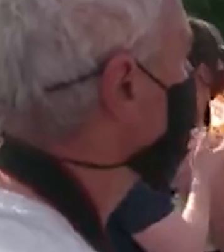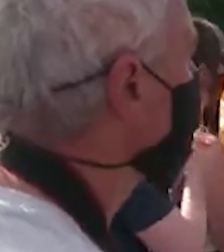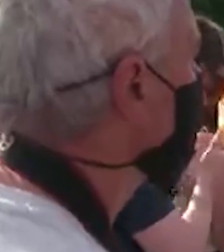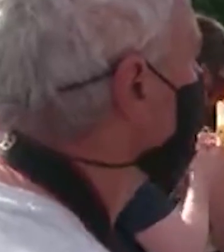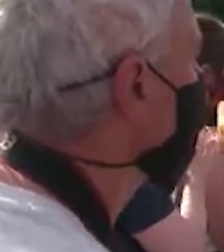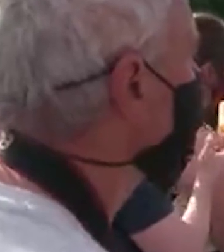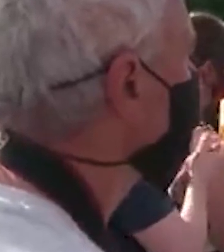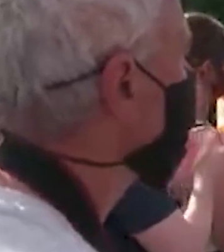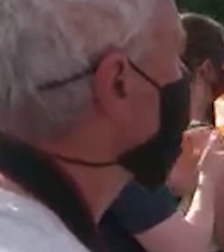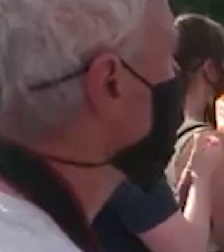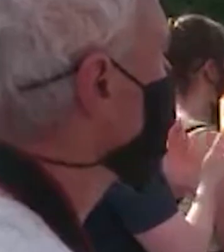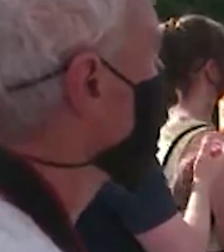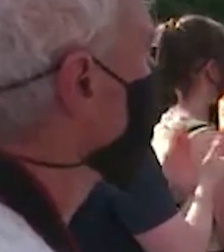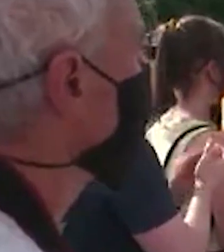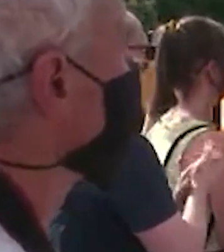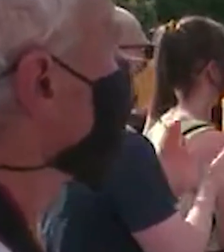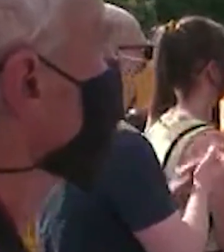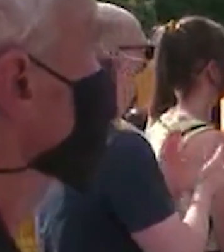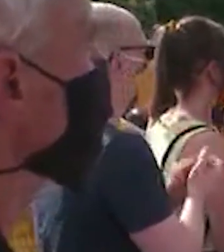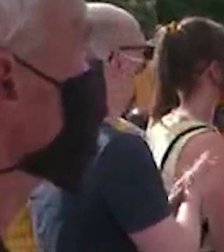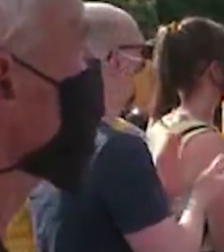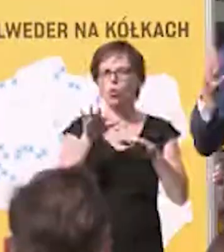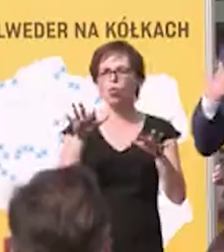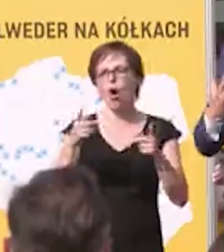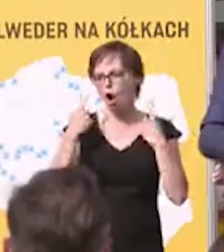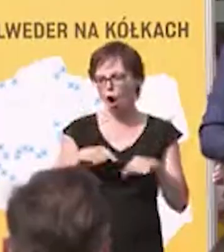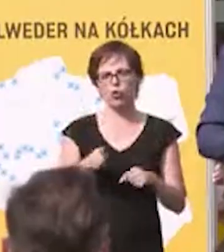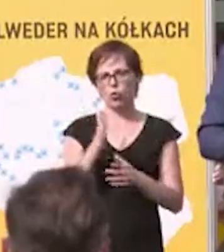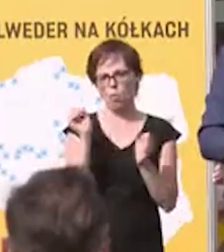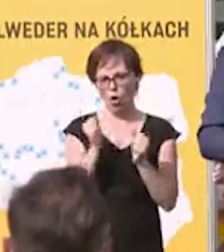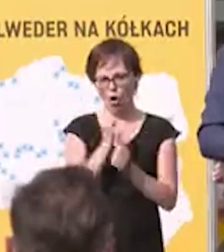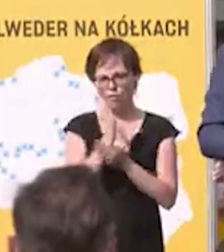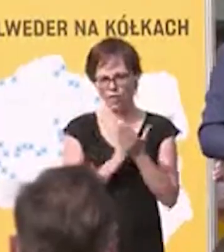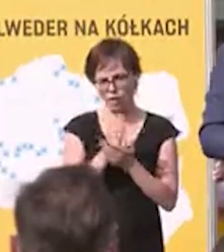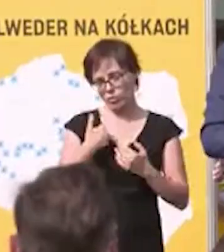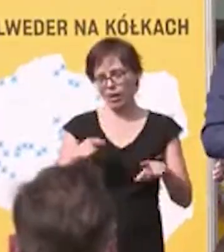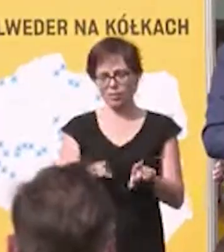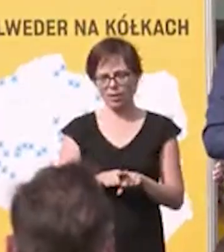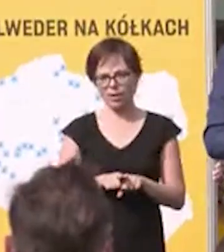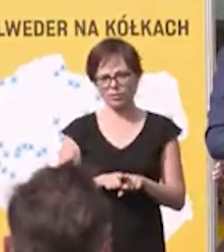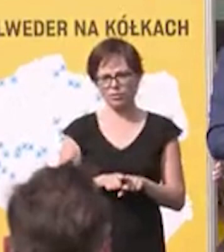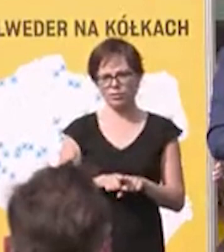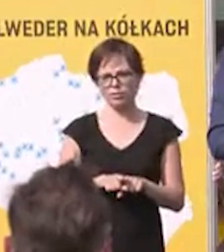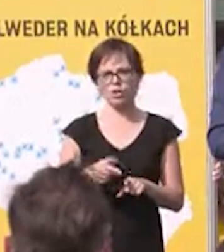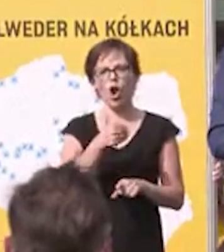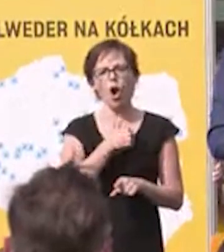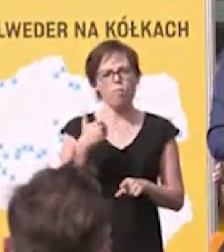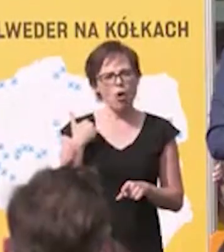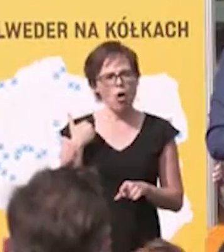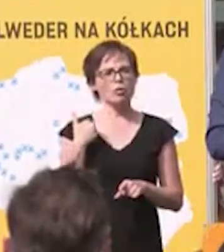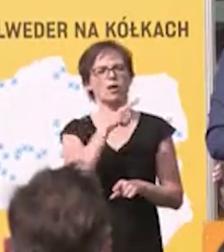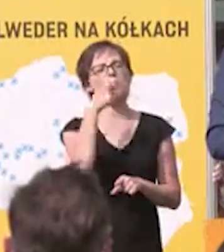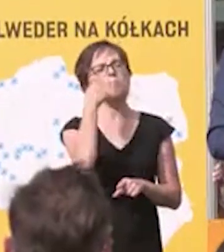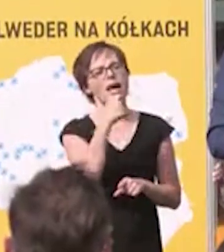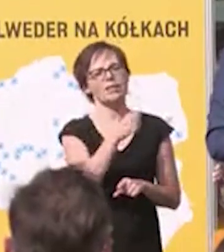Powiem wam teraz coś, w co wielu z was pewnie boi się uwierzyć. Ja też. Polska wychodząca z marazmu